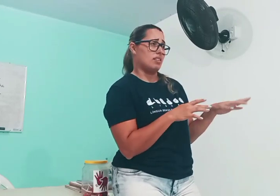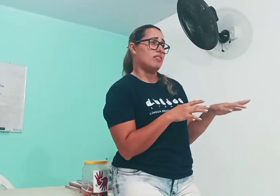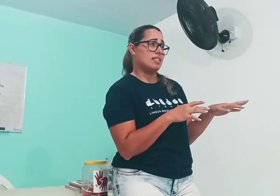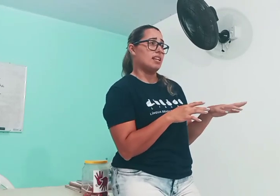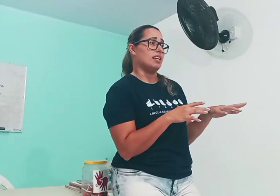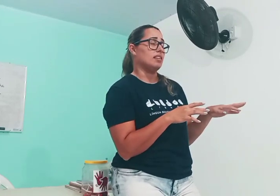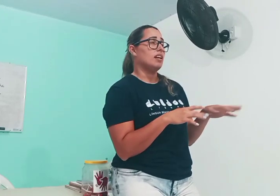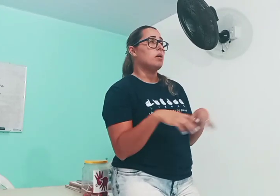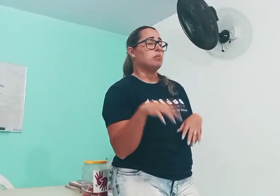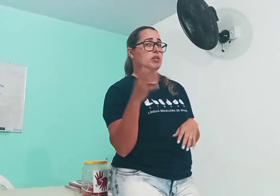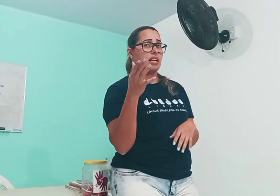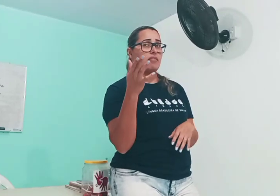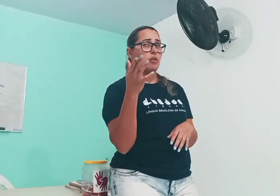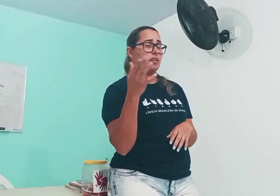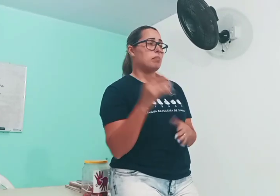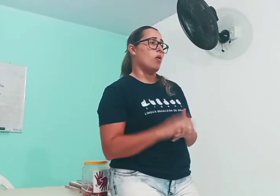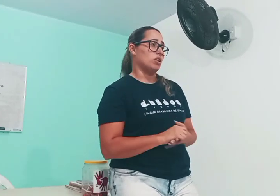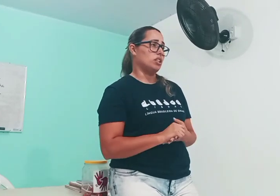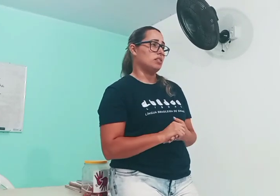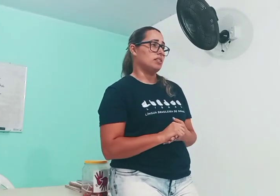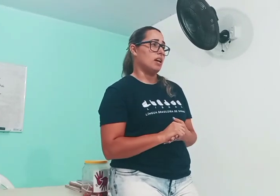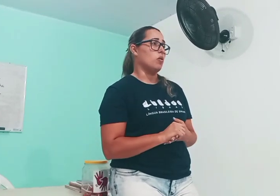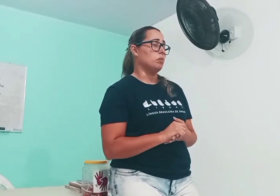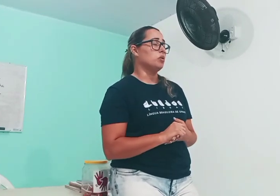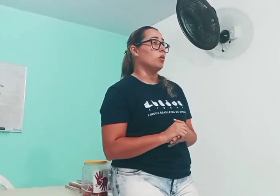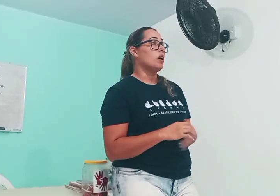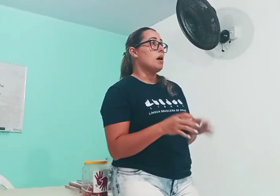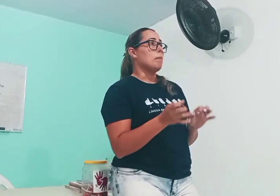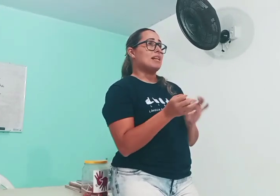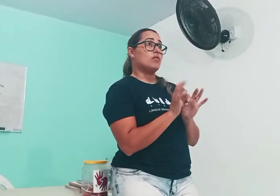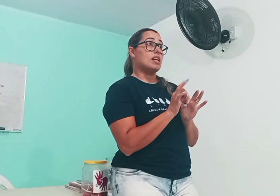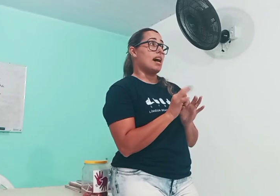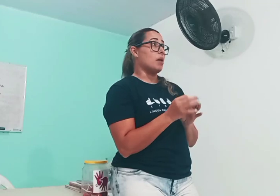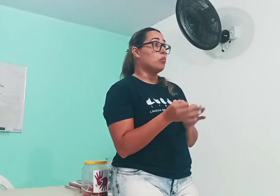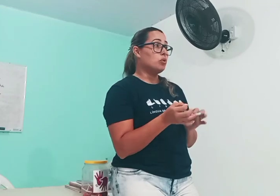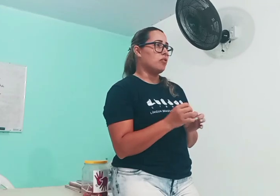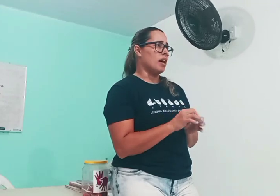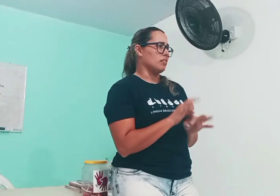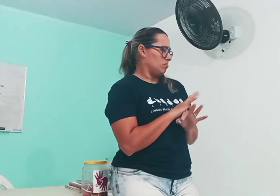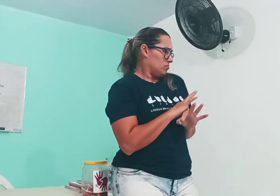fez aí. Por isso que ela falou deboche, né? Combinou. Mas você fez a cara muito feia.